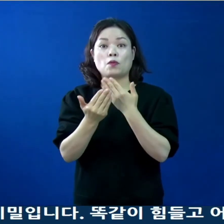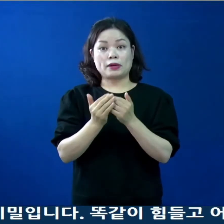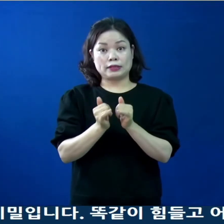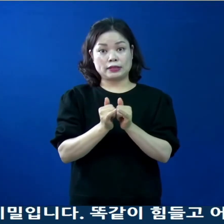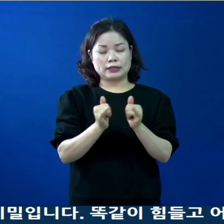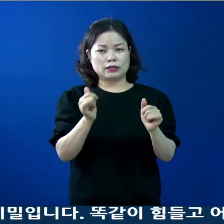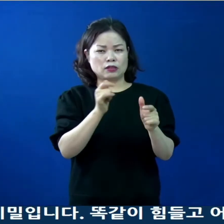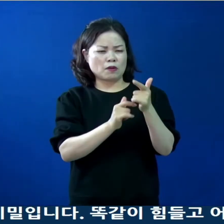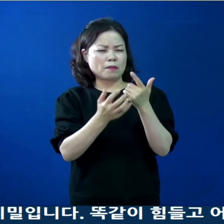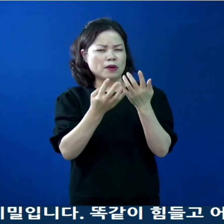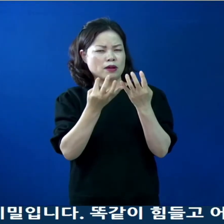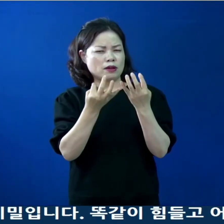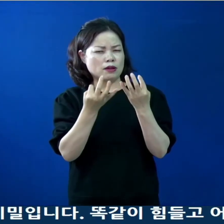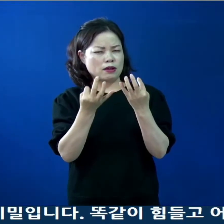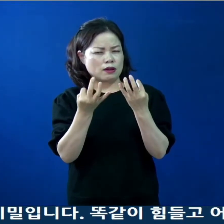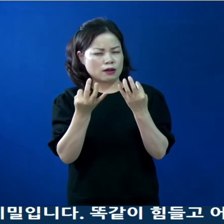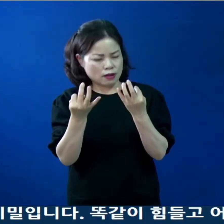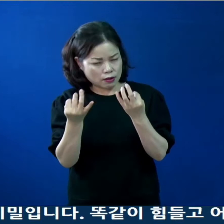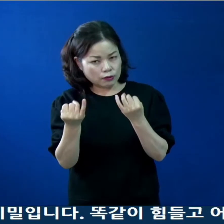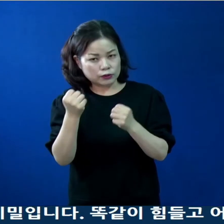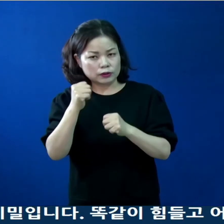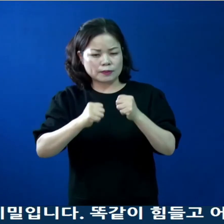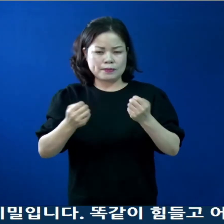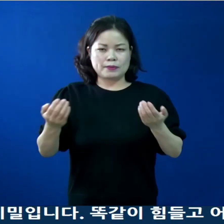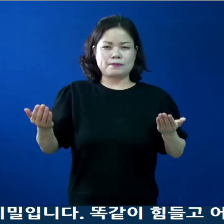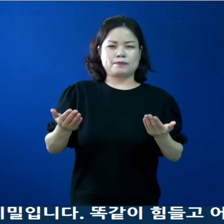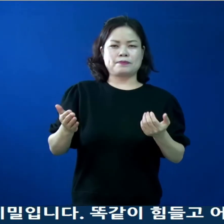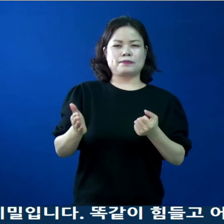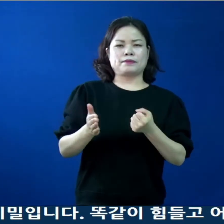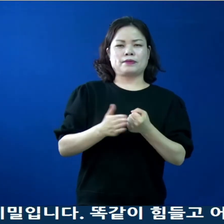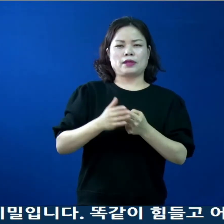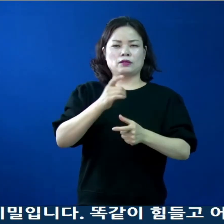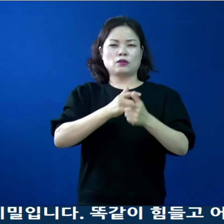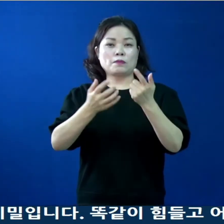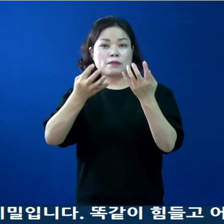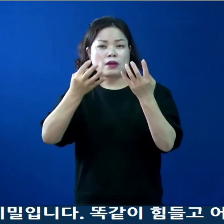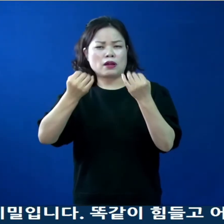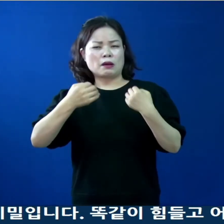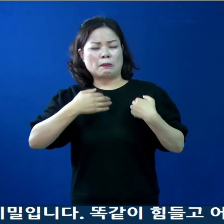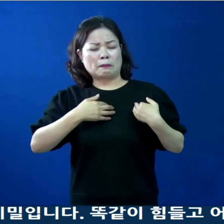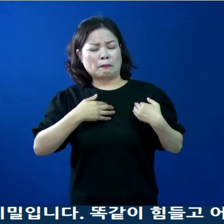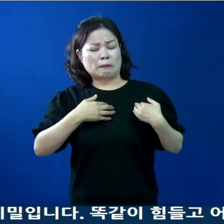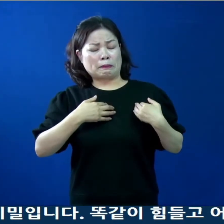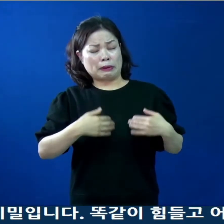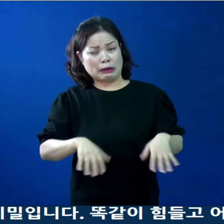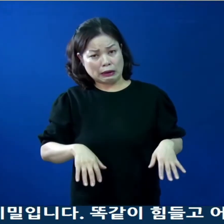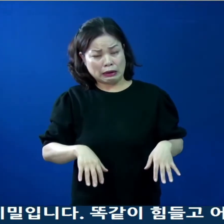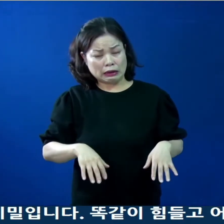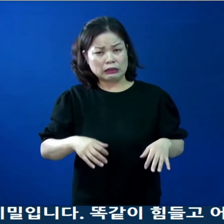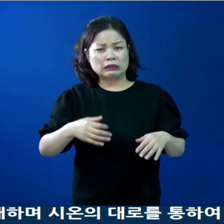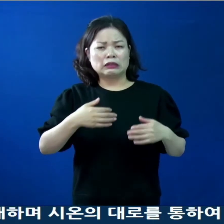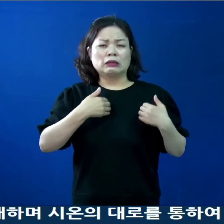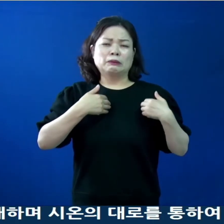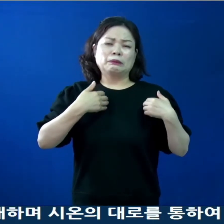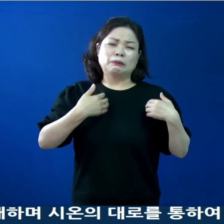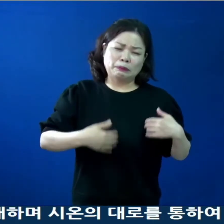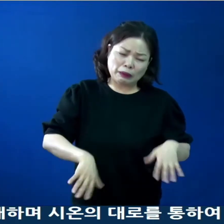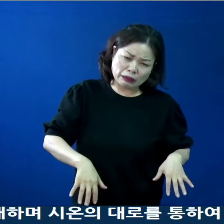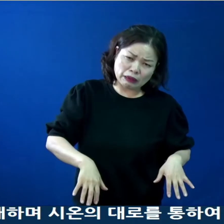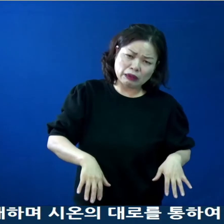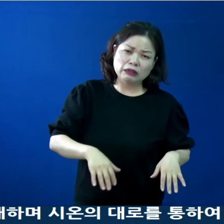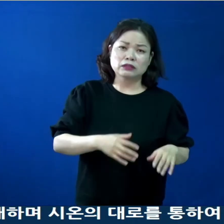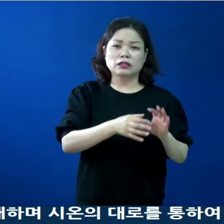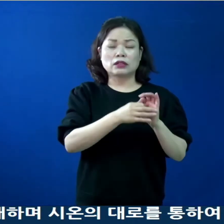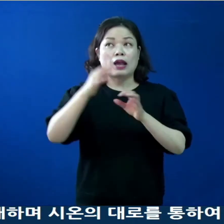더 많이 움직이고 더 많이 일을 하기 때문에 더 많이 피곤해야 되는데 힘이 빠질 수밖에 없는데